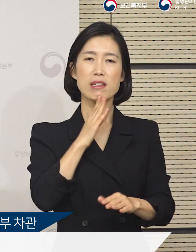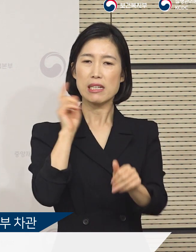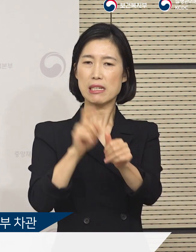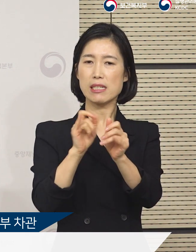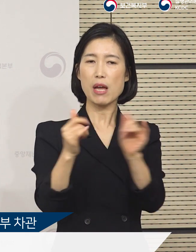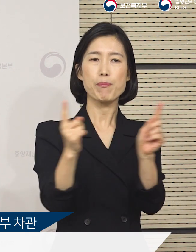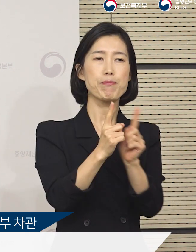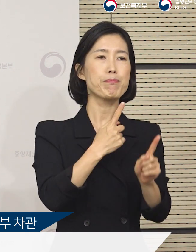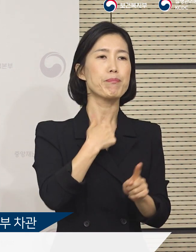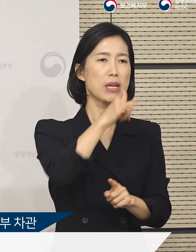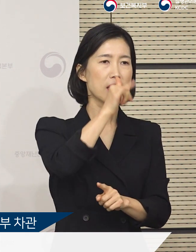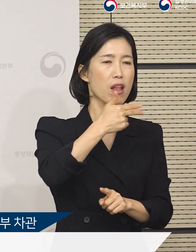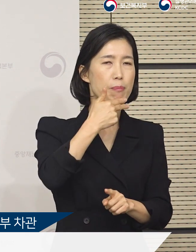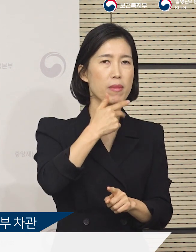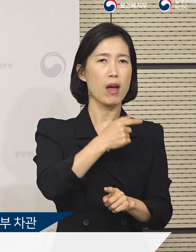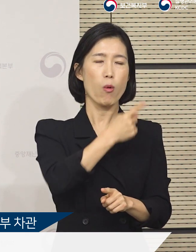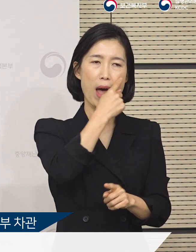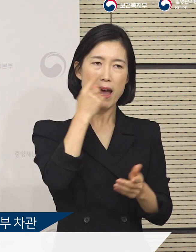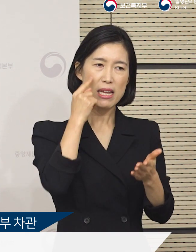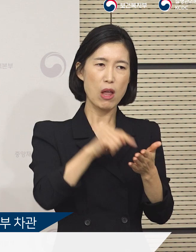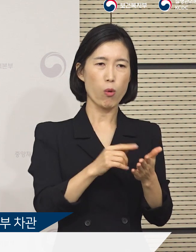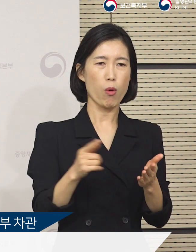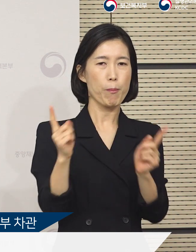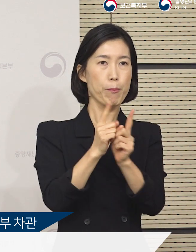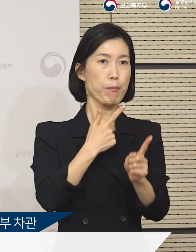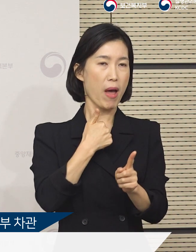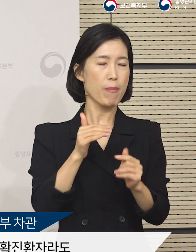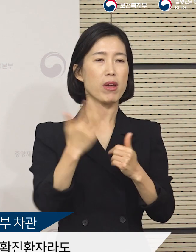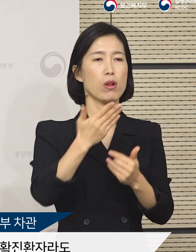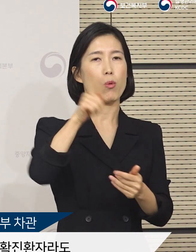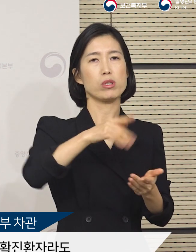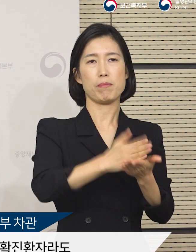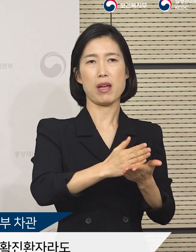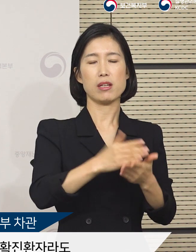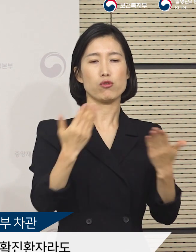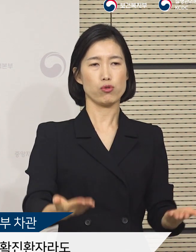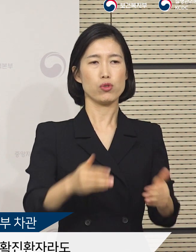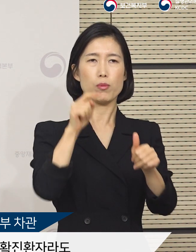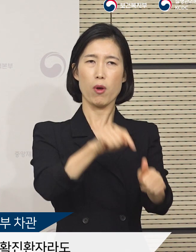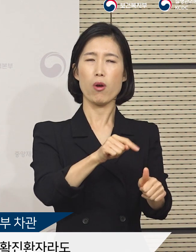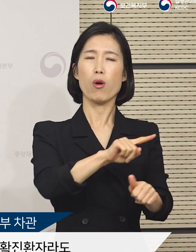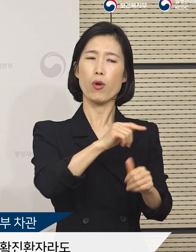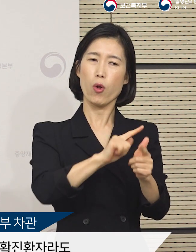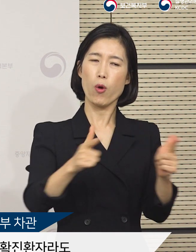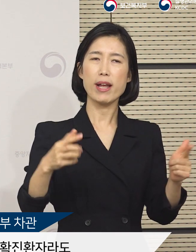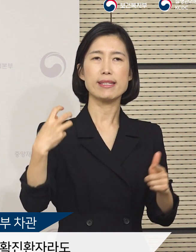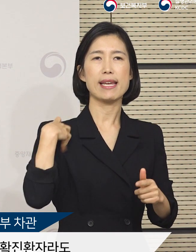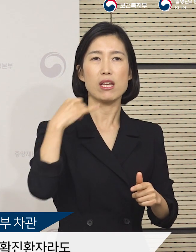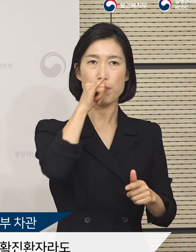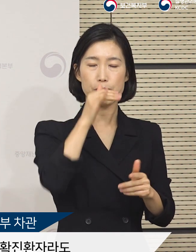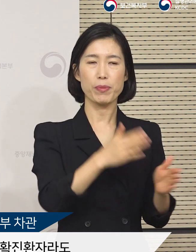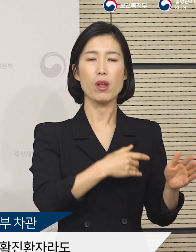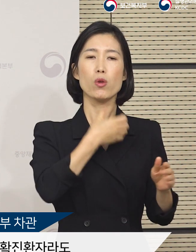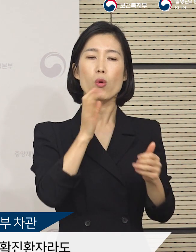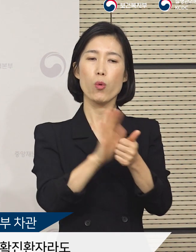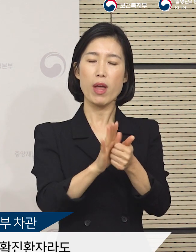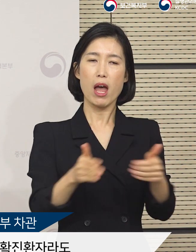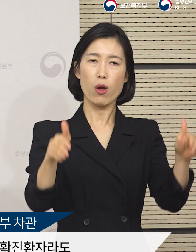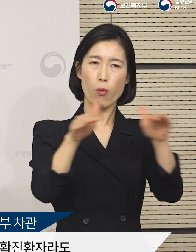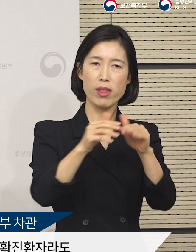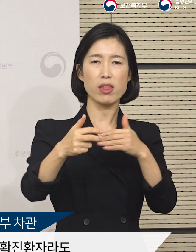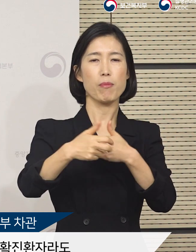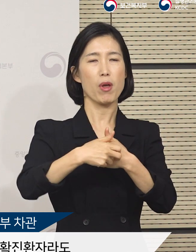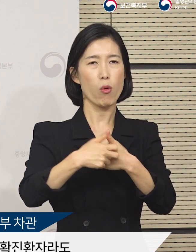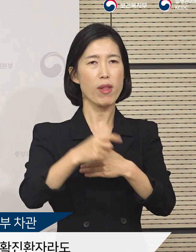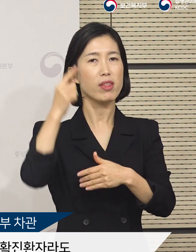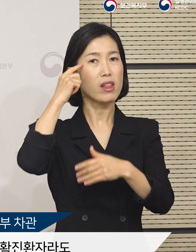확인하여 업무에서 배제할 책임이 있게 됩니다. 또한 요양병원, 요양시설, 정신병원에